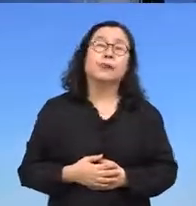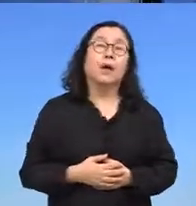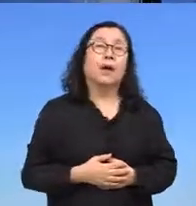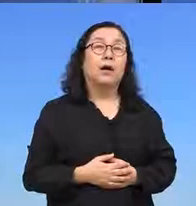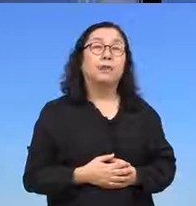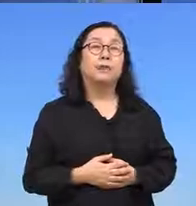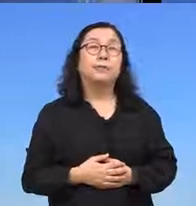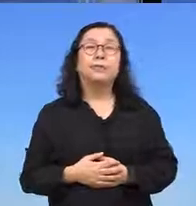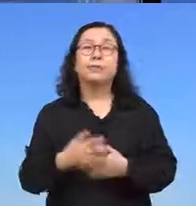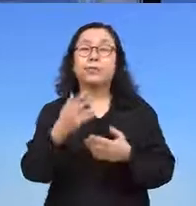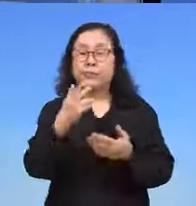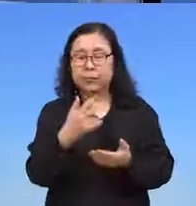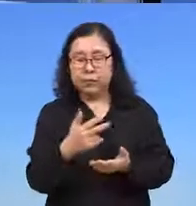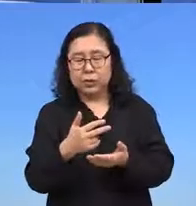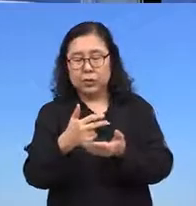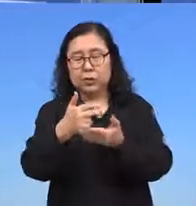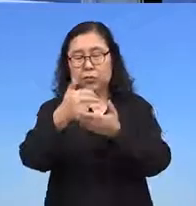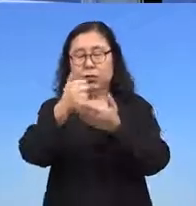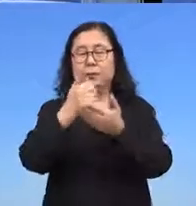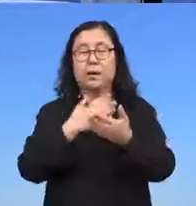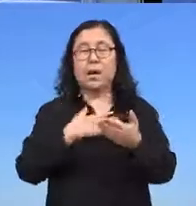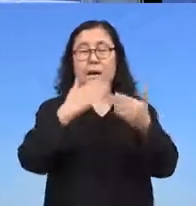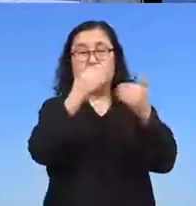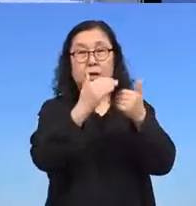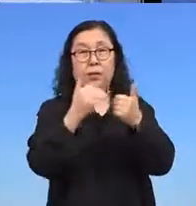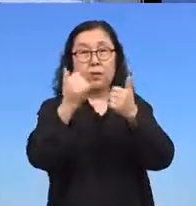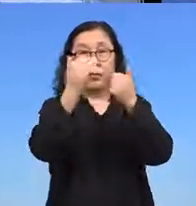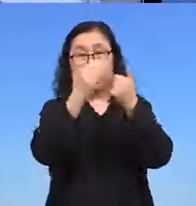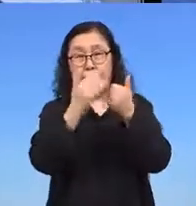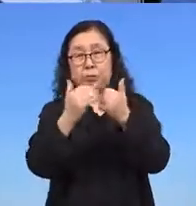주님 나를 부르시니